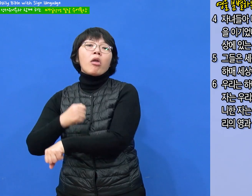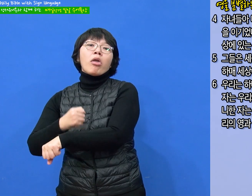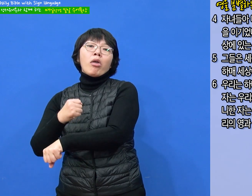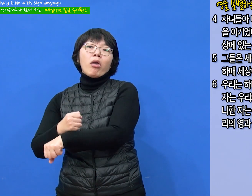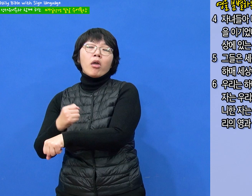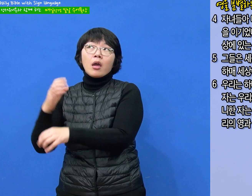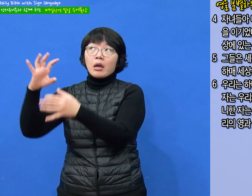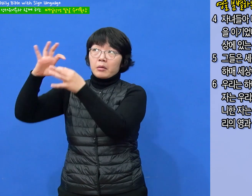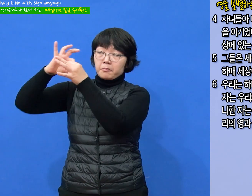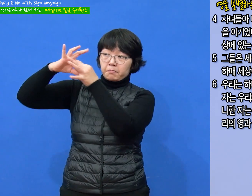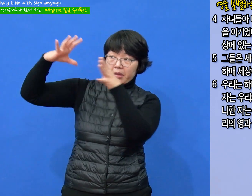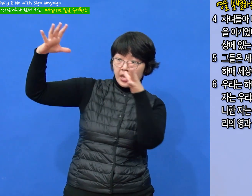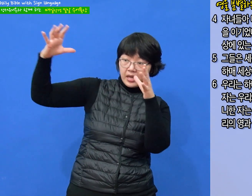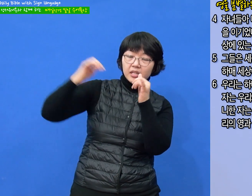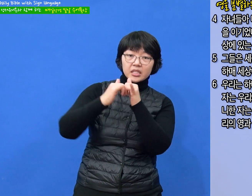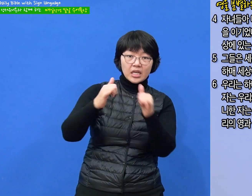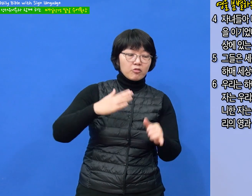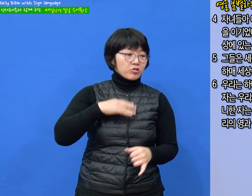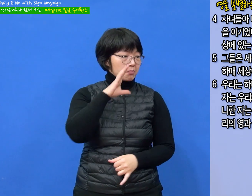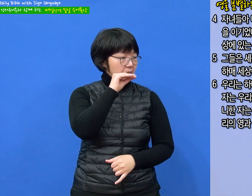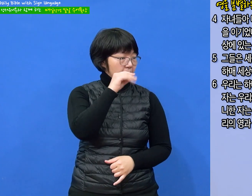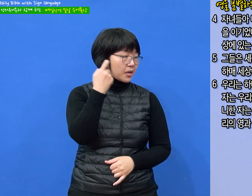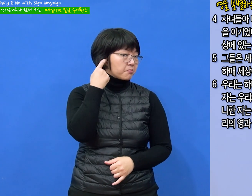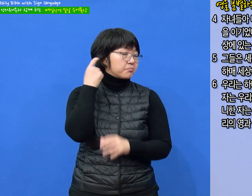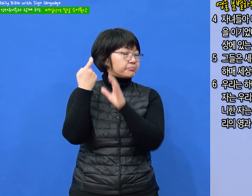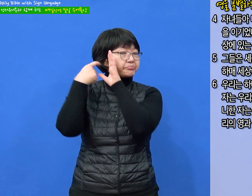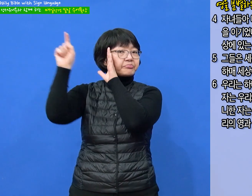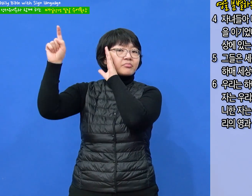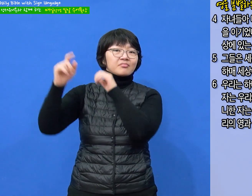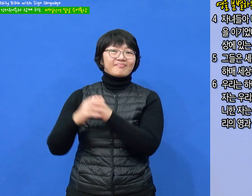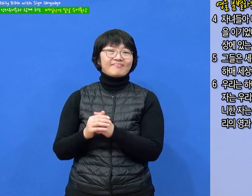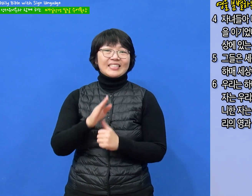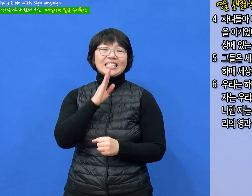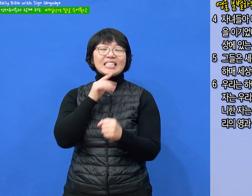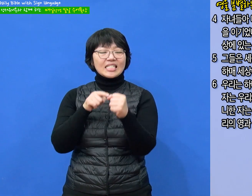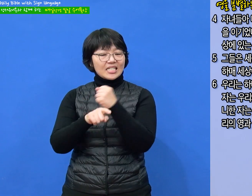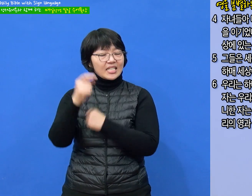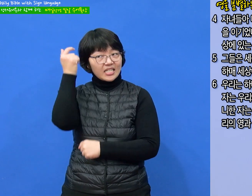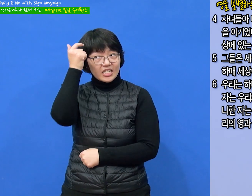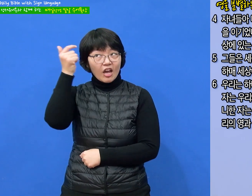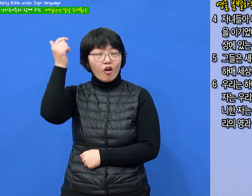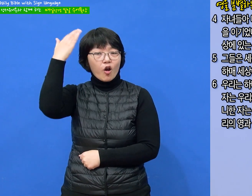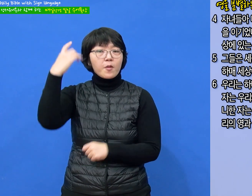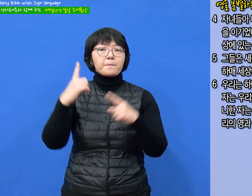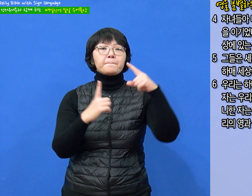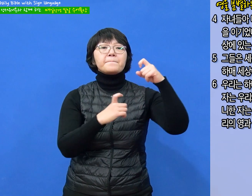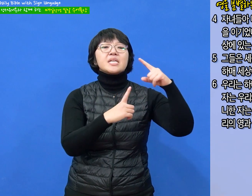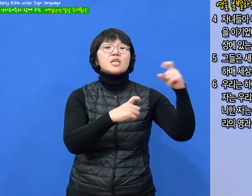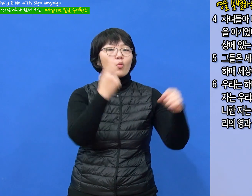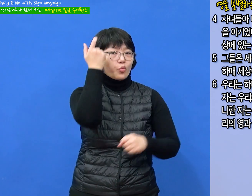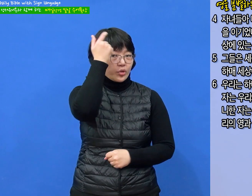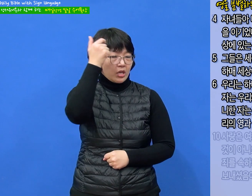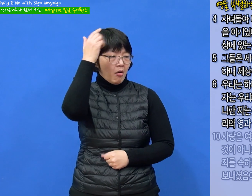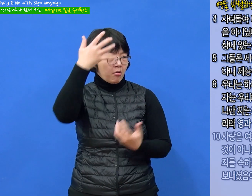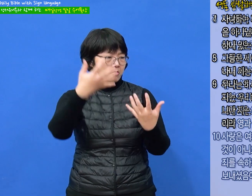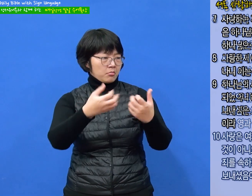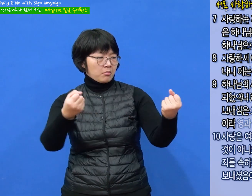속하지 아니한 자는 우리의 말을 듣지 아니하나니 진리의 영과 미혹의 영을 이로써